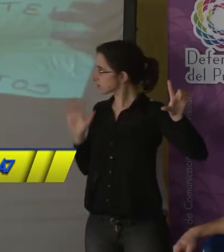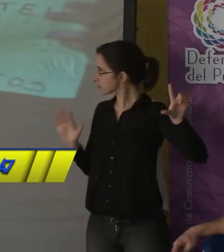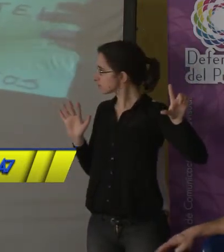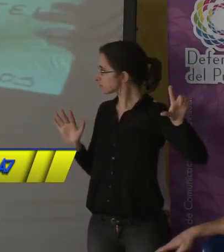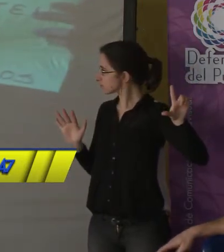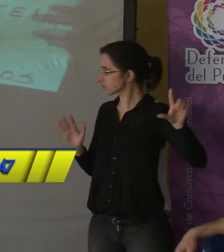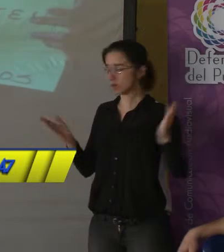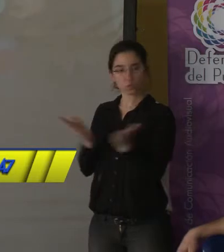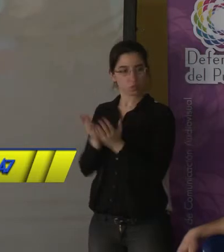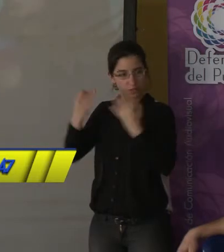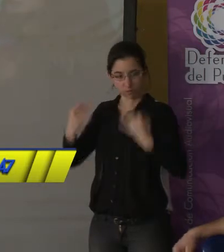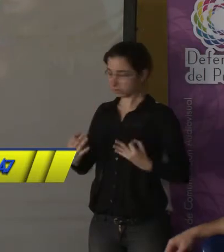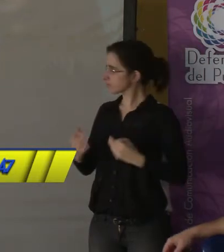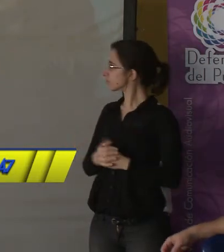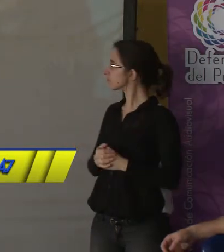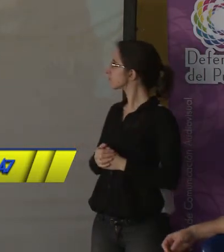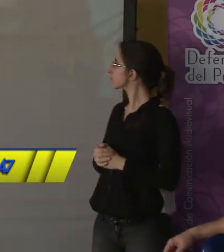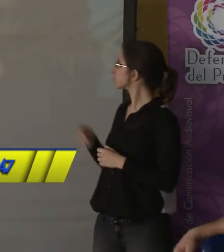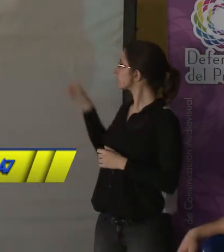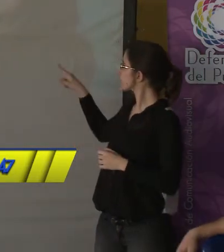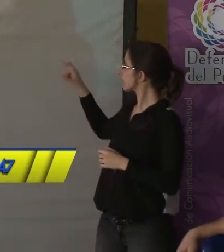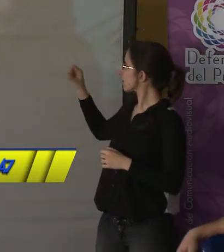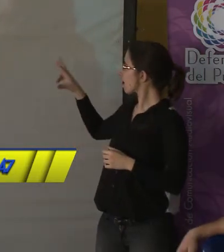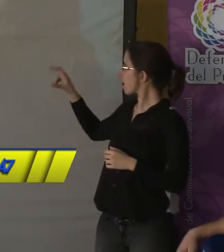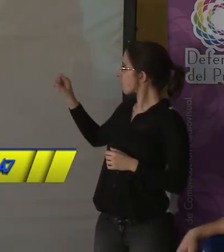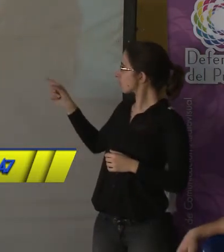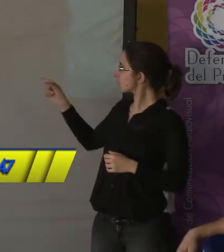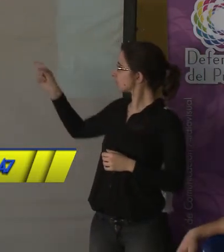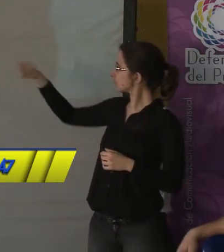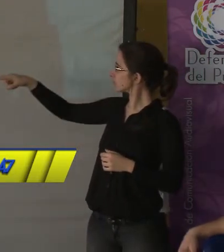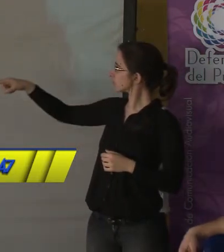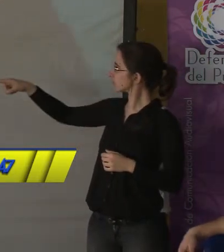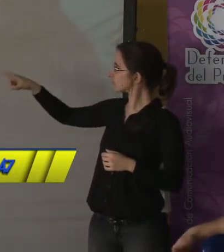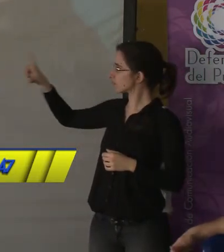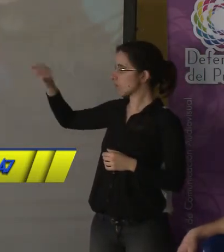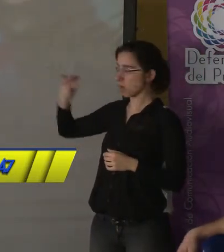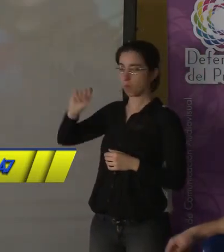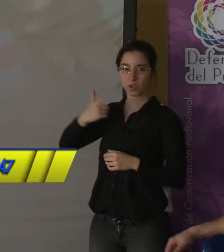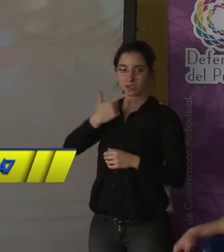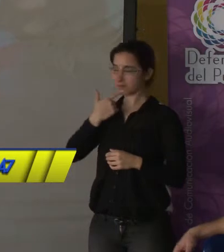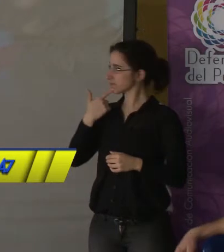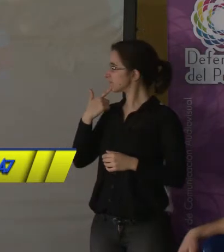sea, estudiantes. Yo me llamo Caro, soy de cuarto primera, mi compañero Lucas Carbona.